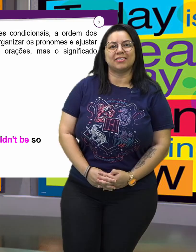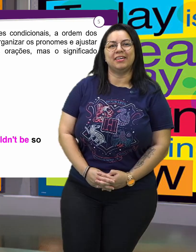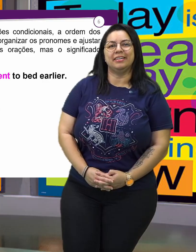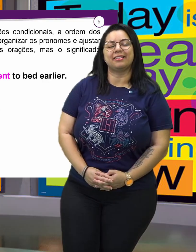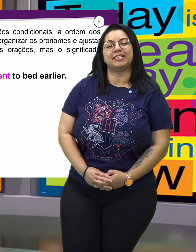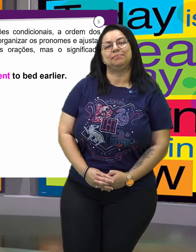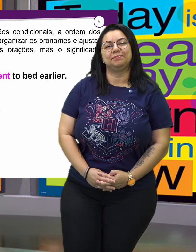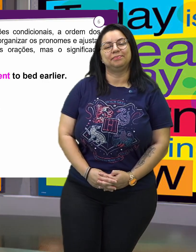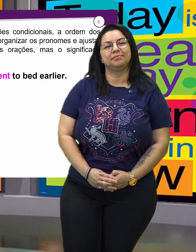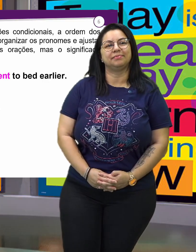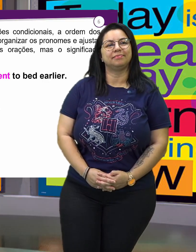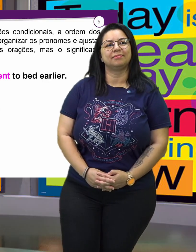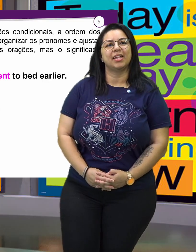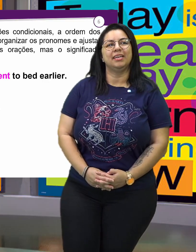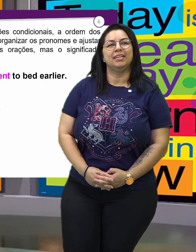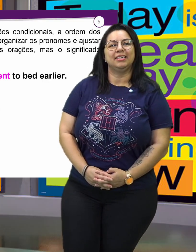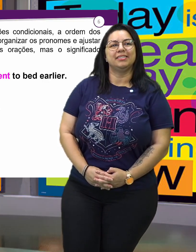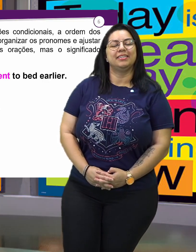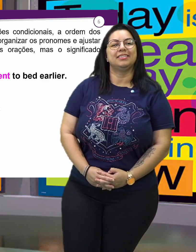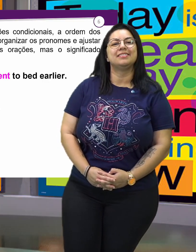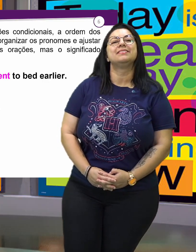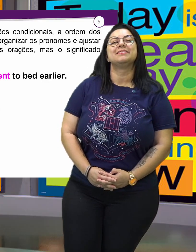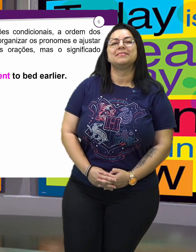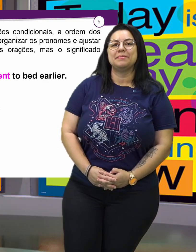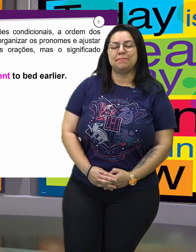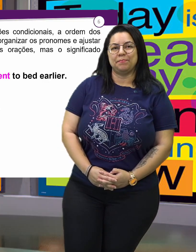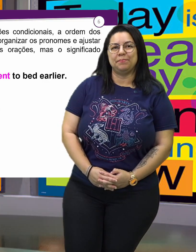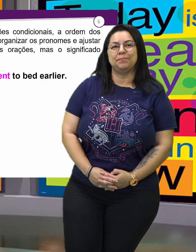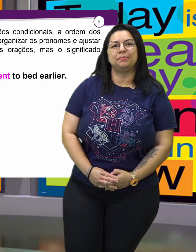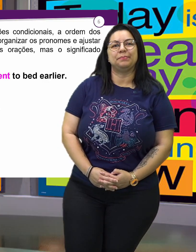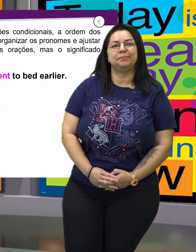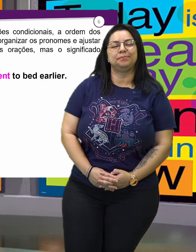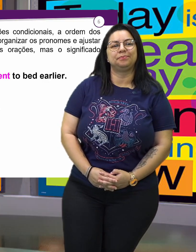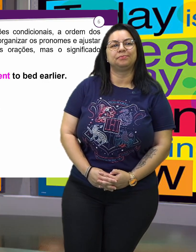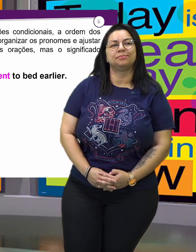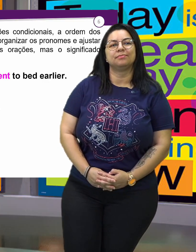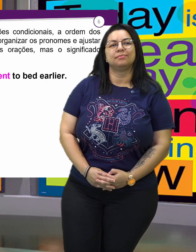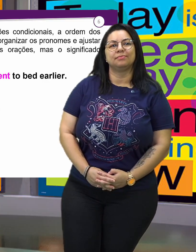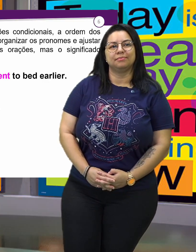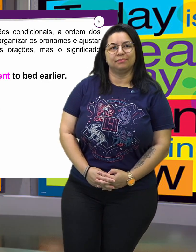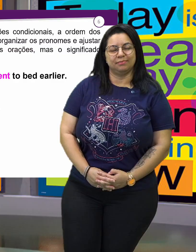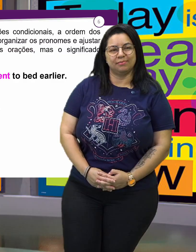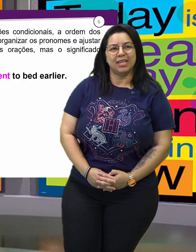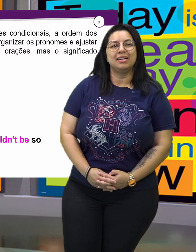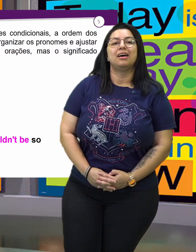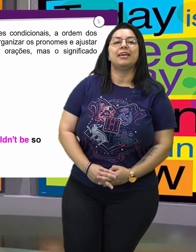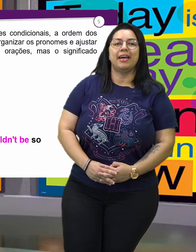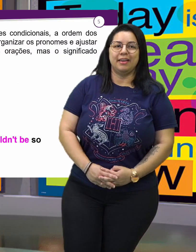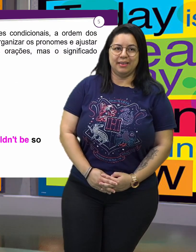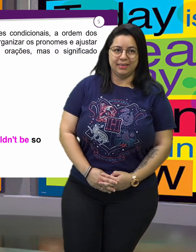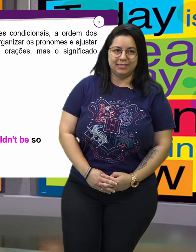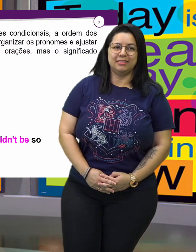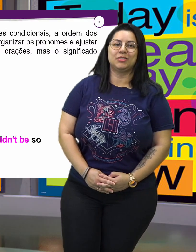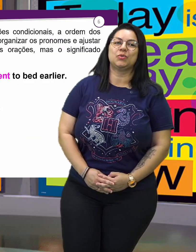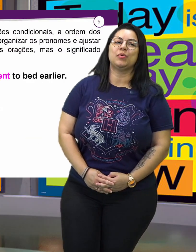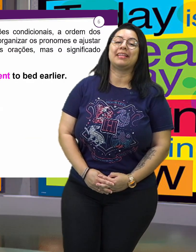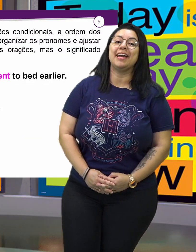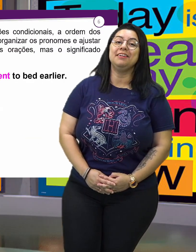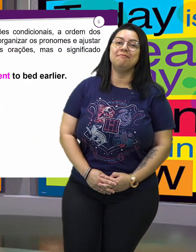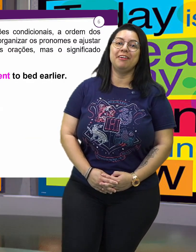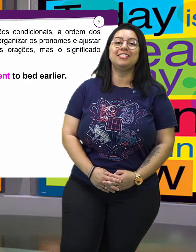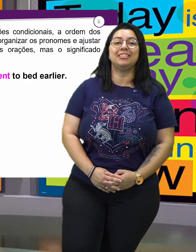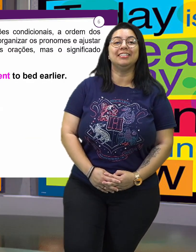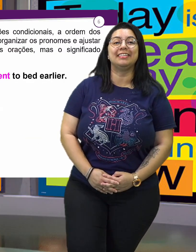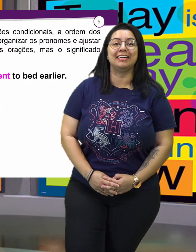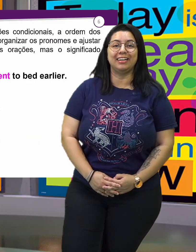essa noção. É isso aí, galera. Vamos lá, mais frases agora. Temos aí a mesma frase, só que agora ela tá vendo? É a mesma que essa aqui? Só que agora ela